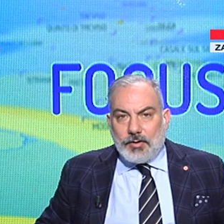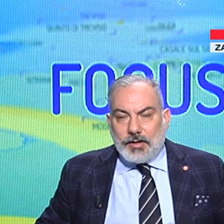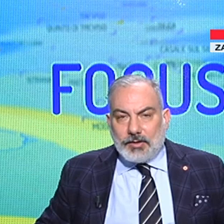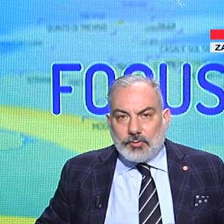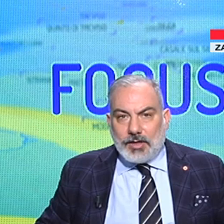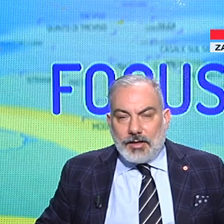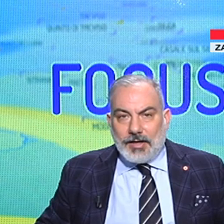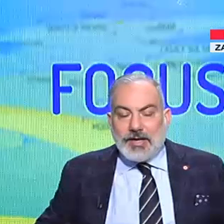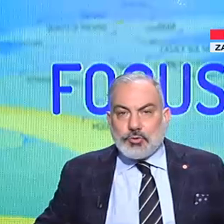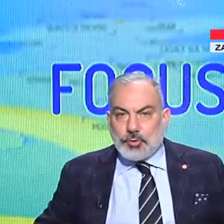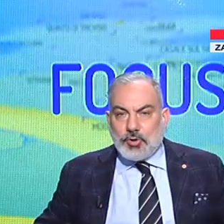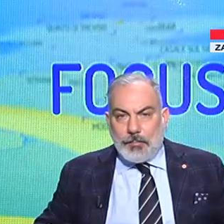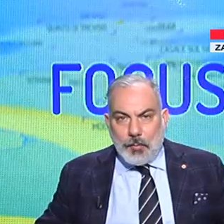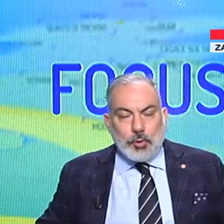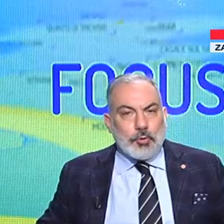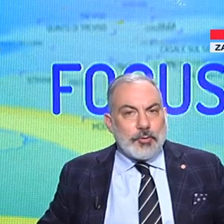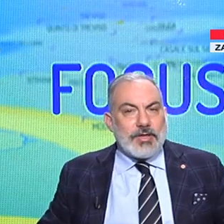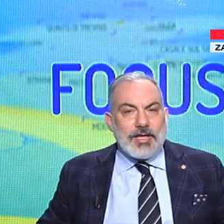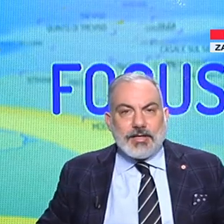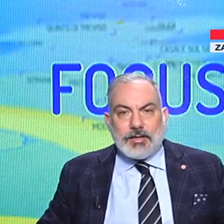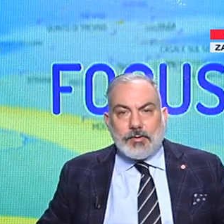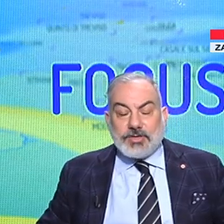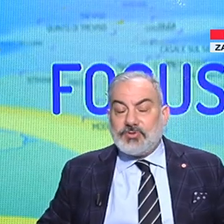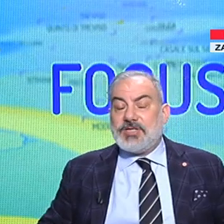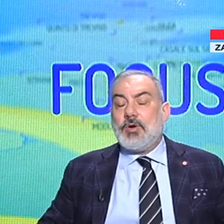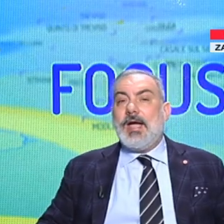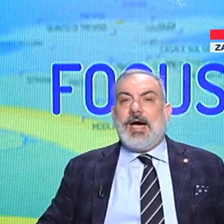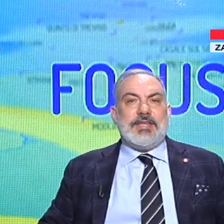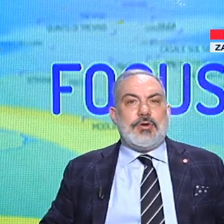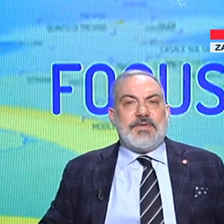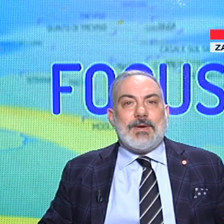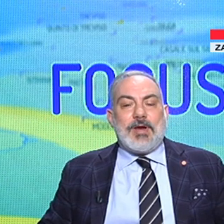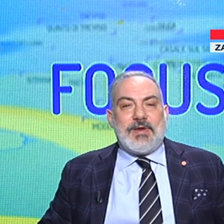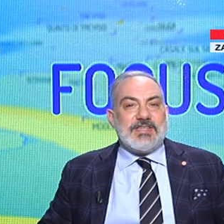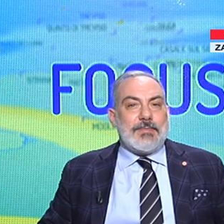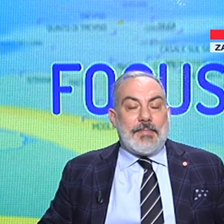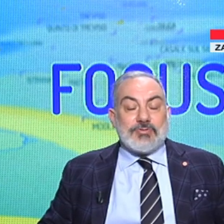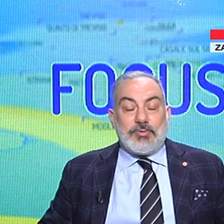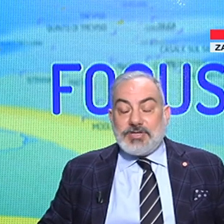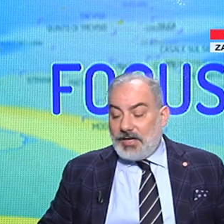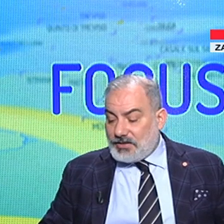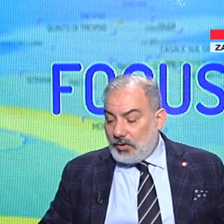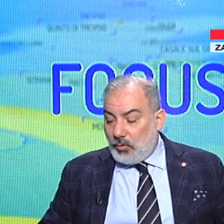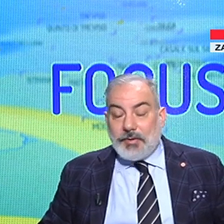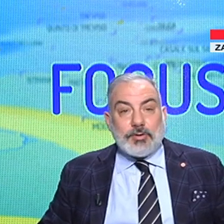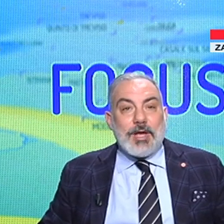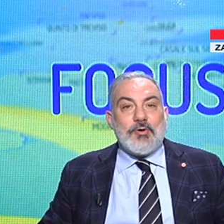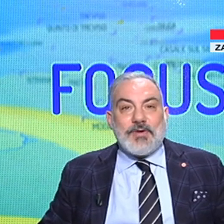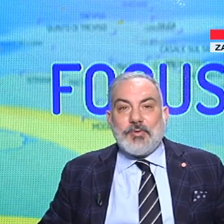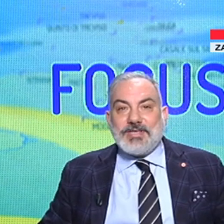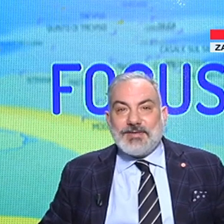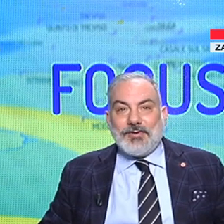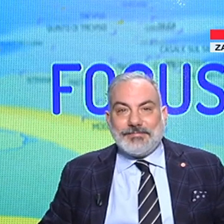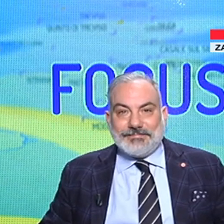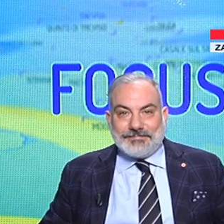Bassano tutta la ricostruzione molto più dettagliata di quello che è successo. Adesso noi facciamo una brevissima pausa pubblicitaria, state con noi perché torniamo